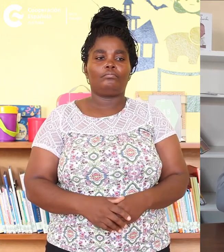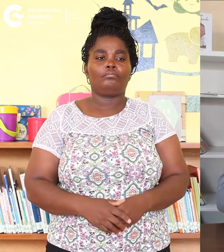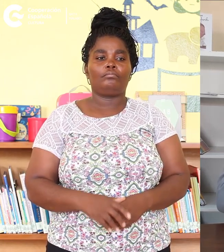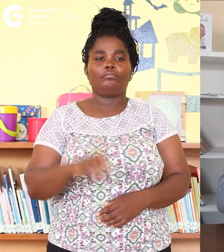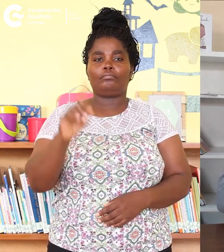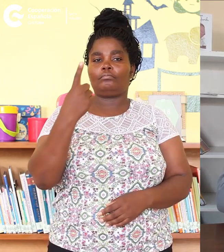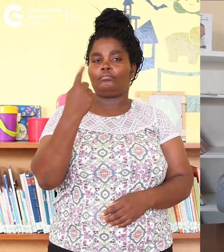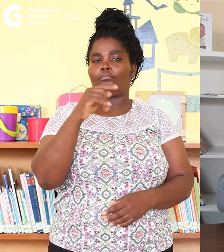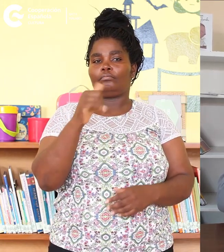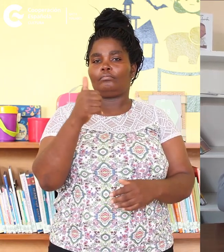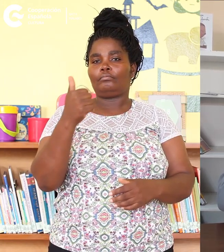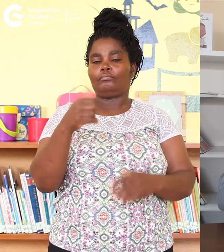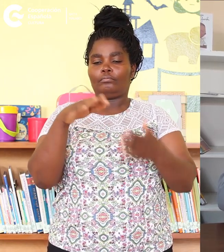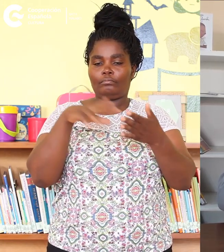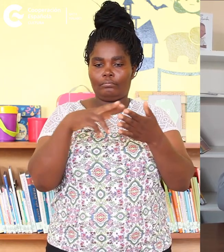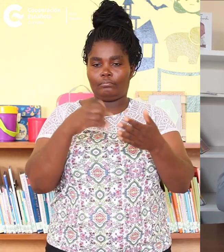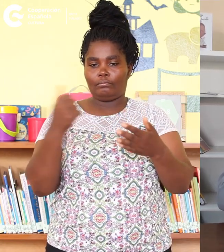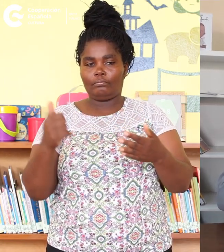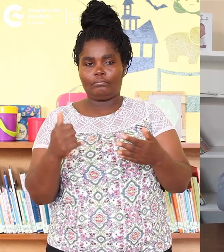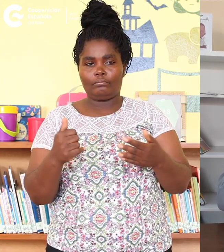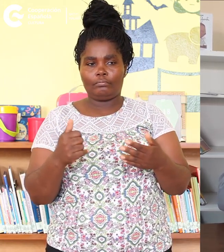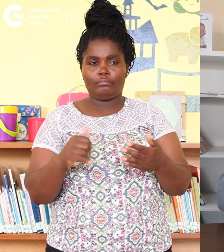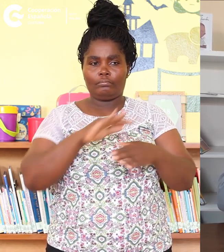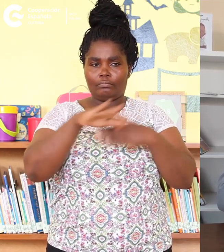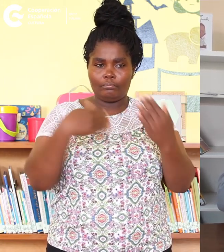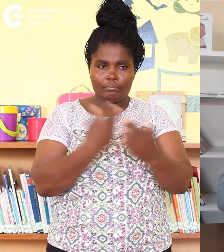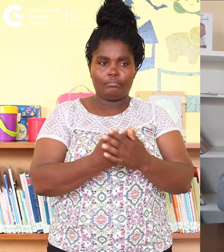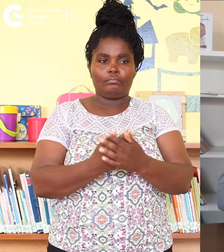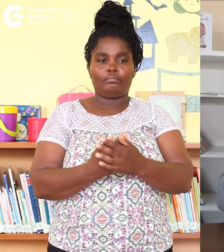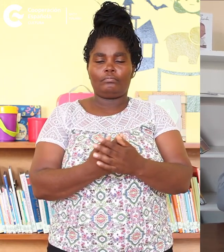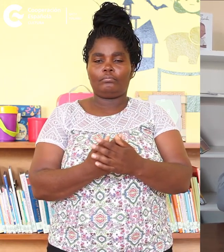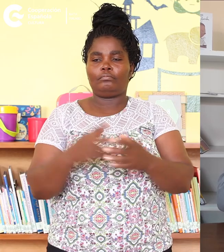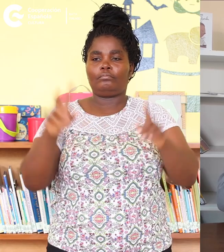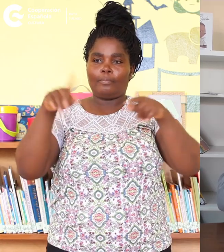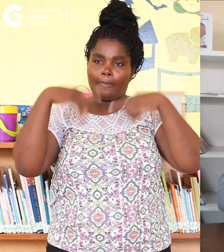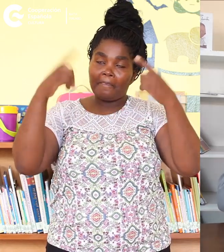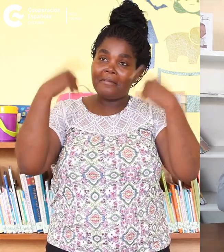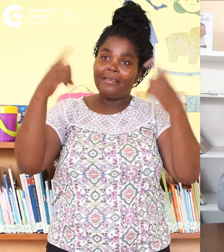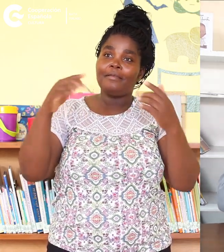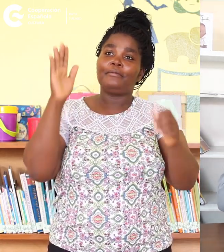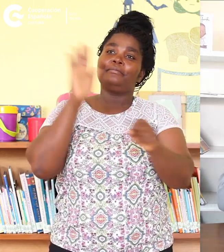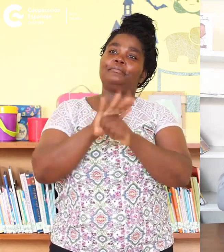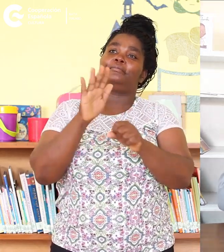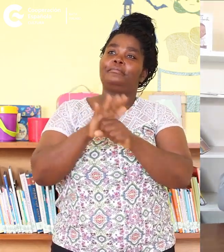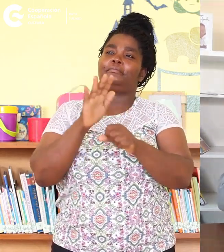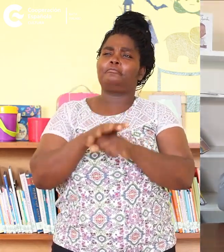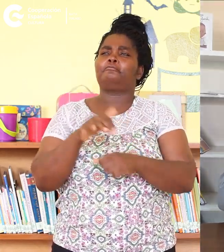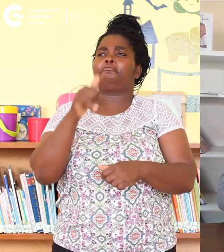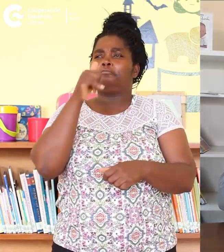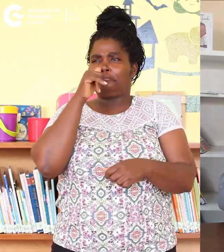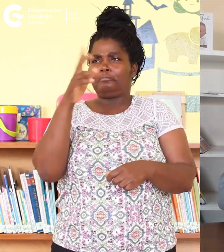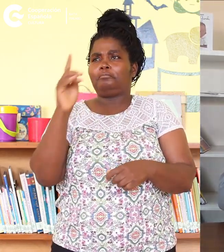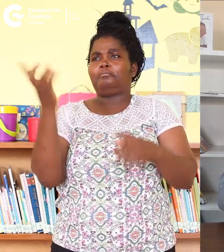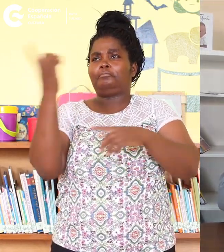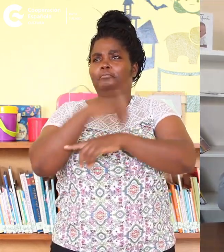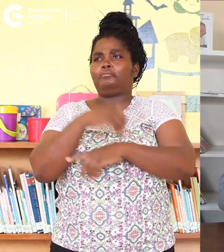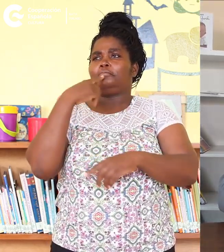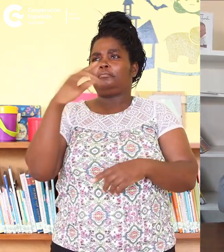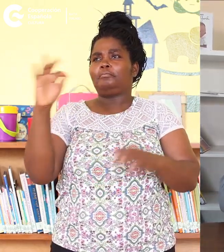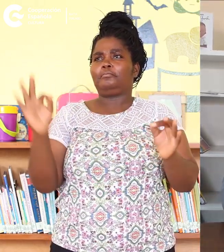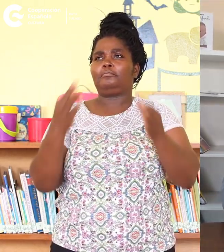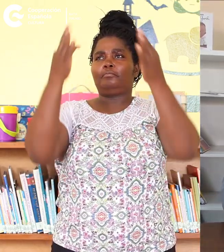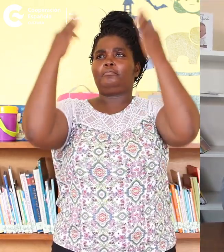El primer ensayo queda regular, pero todos se ríen mucho. Seguro que el día del